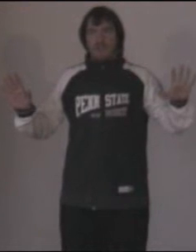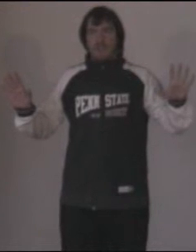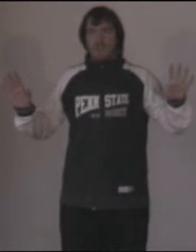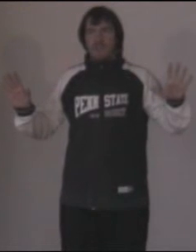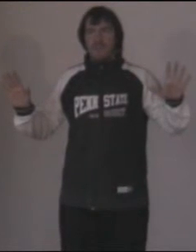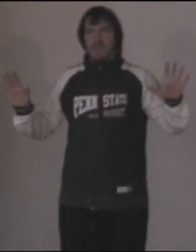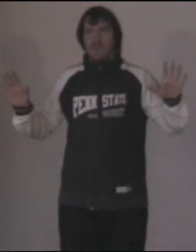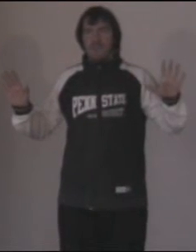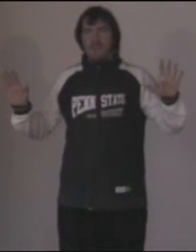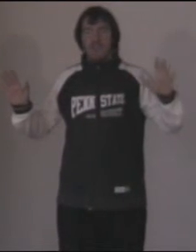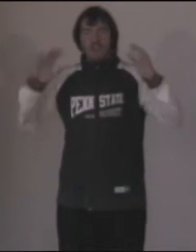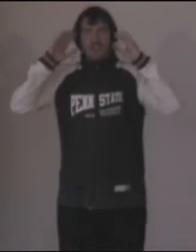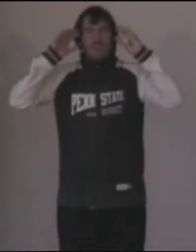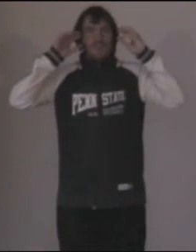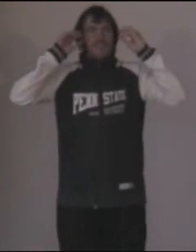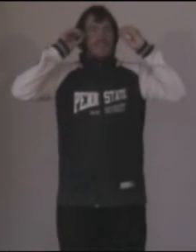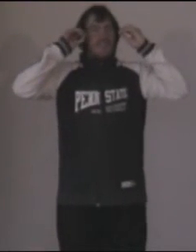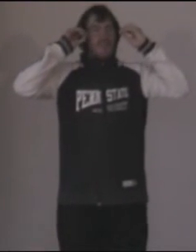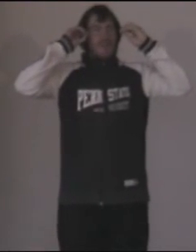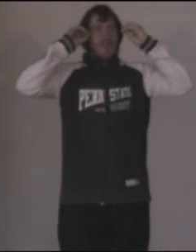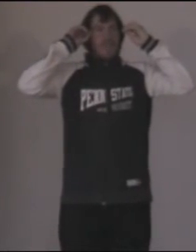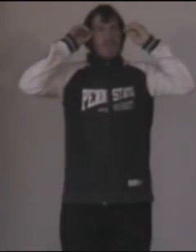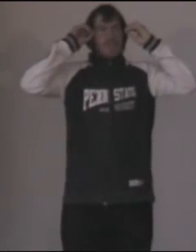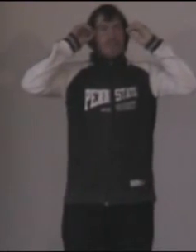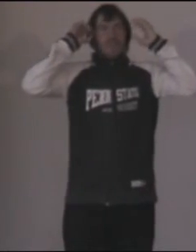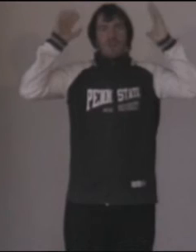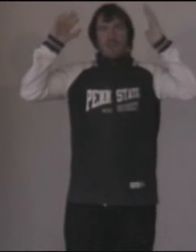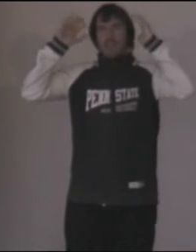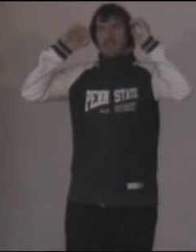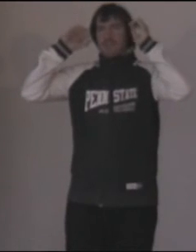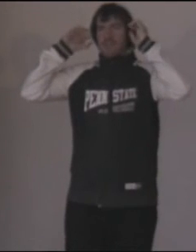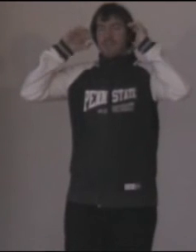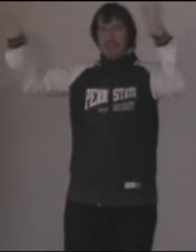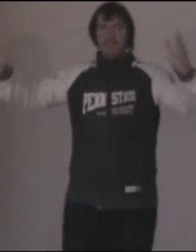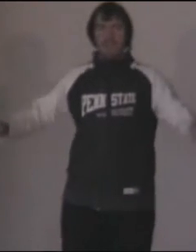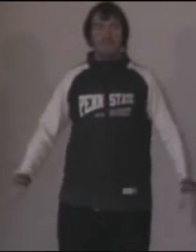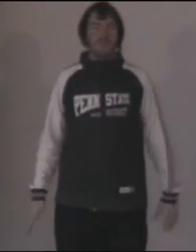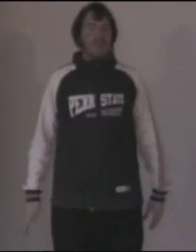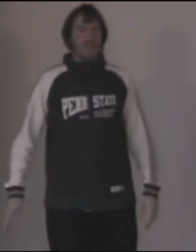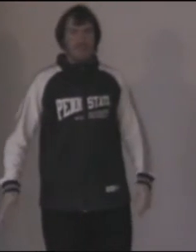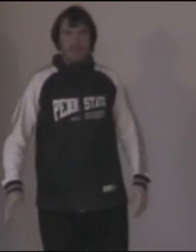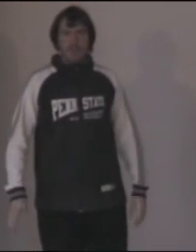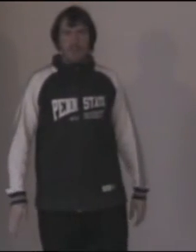il senso logico, il senso dei luoghi, il senso del tempo, tutto quanto.